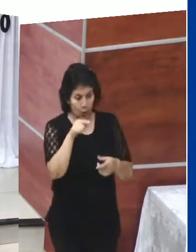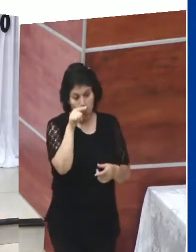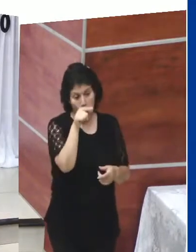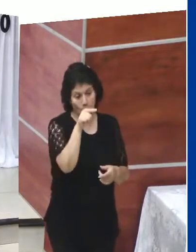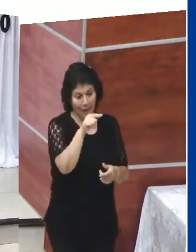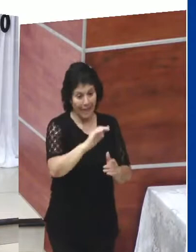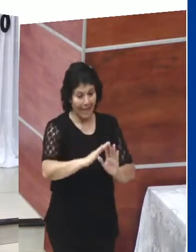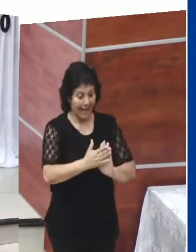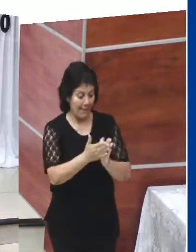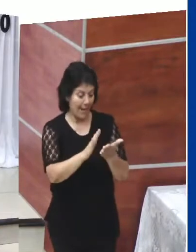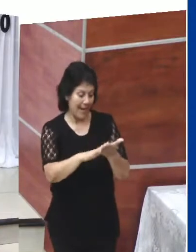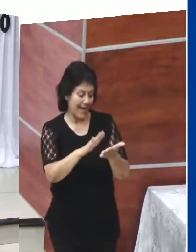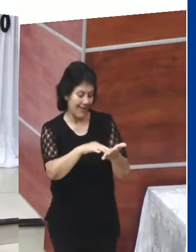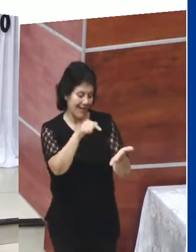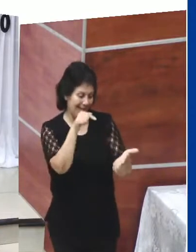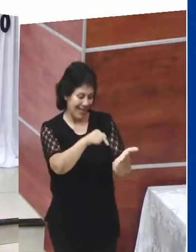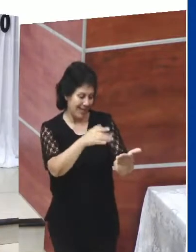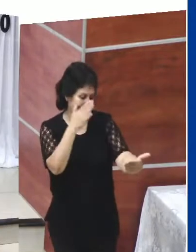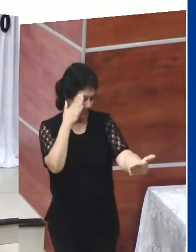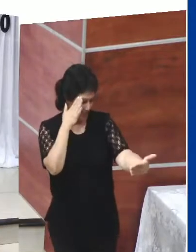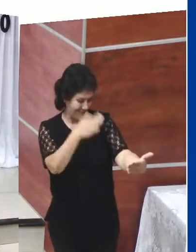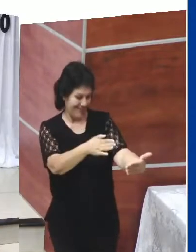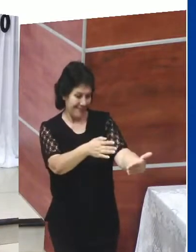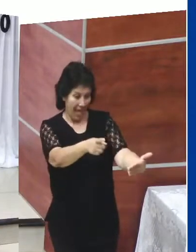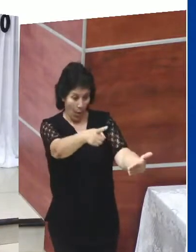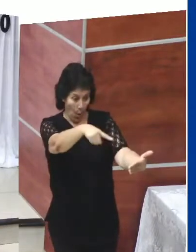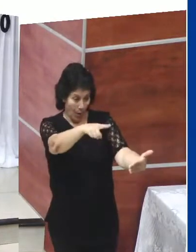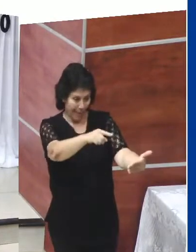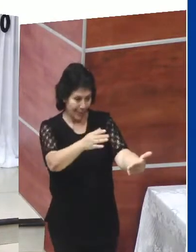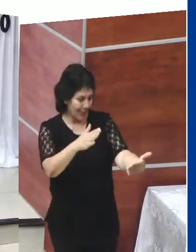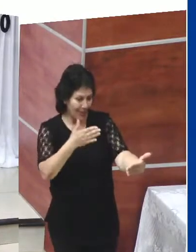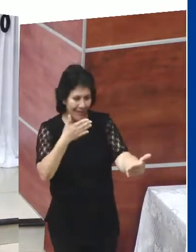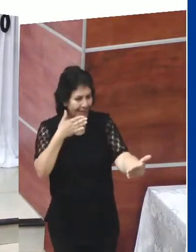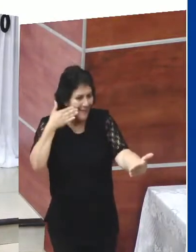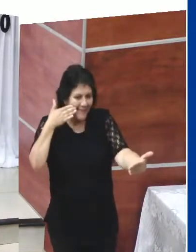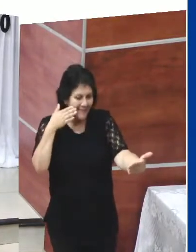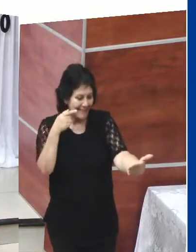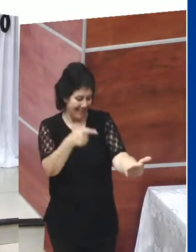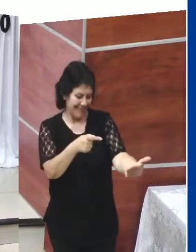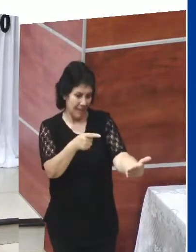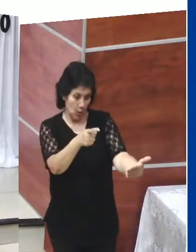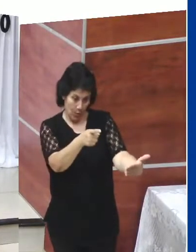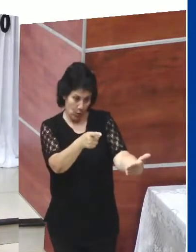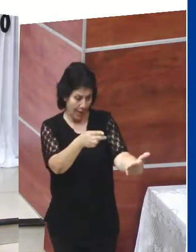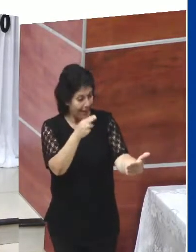la palabra de Dios. Felices los que oyen la palabra de Dios y la guardan.